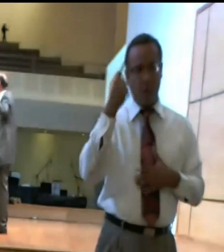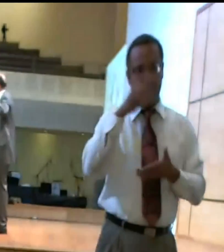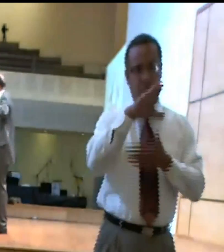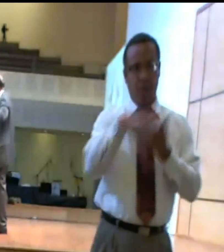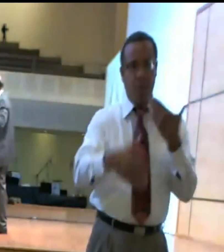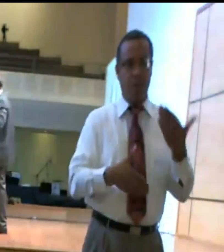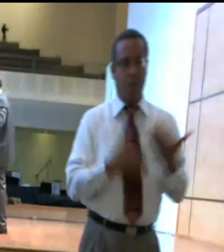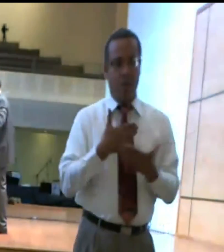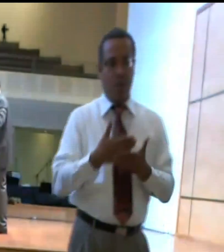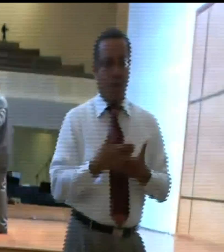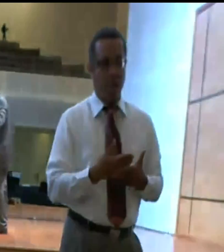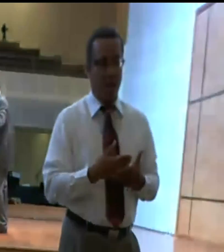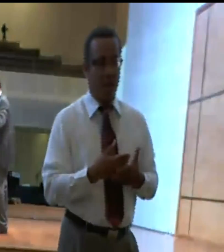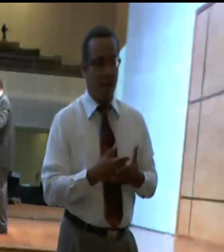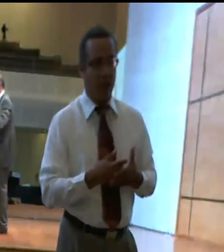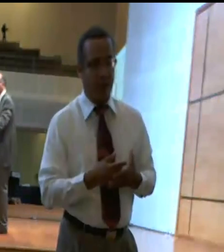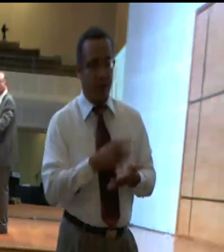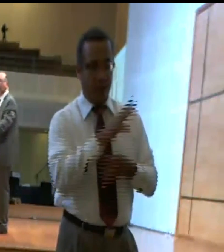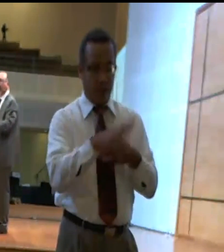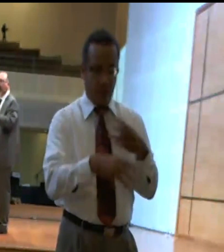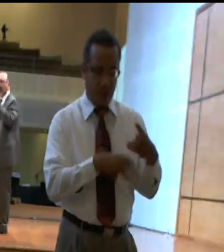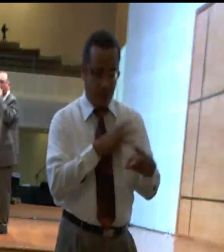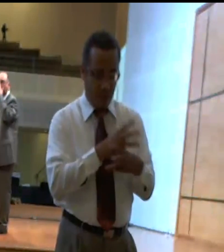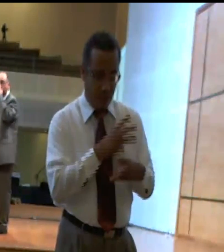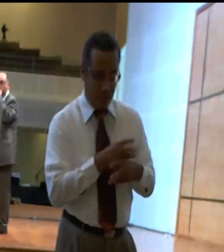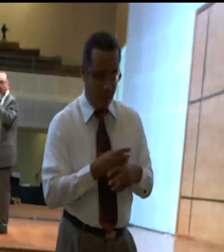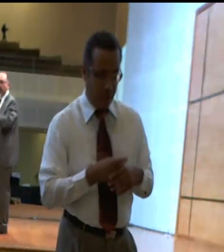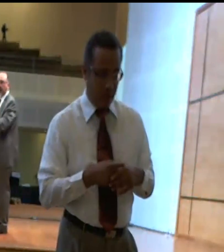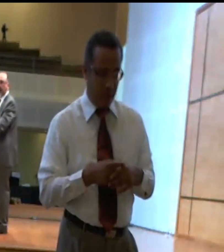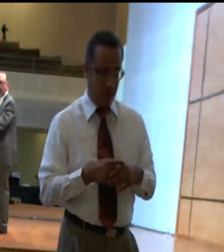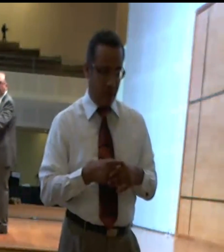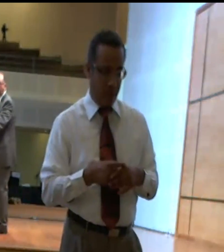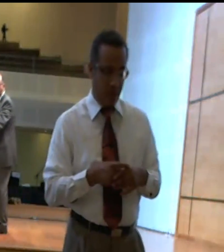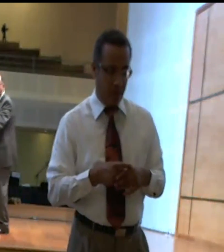todo su gobierno providencial en este mundo.